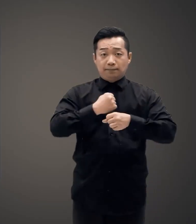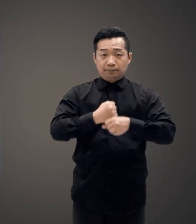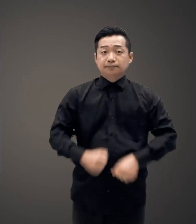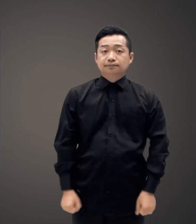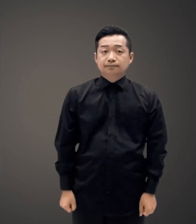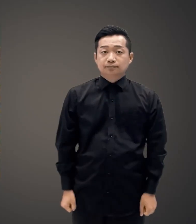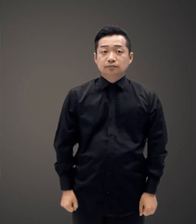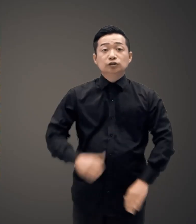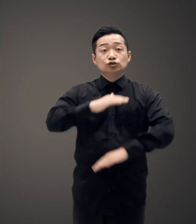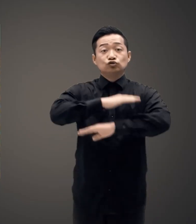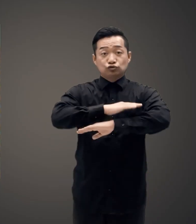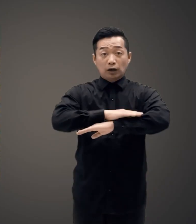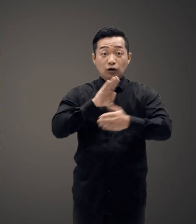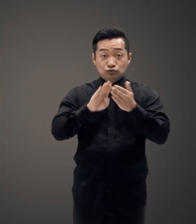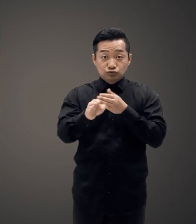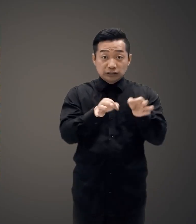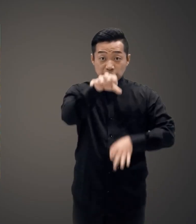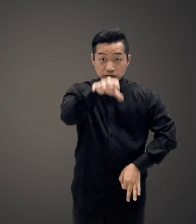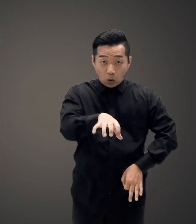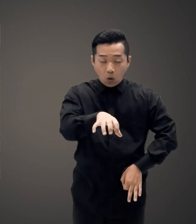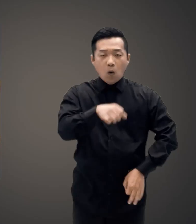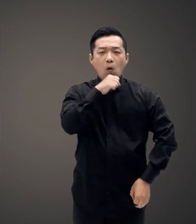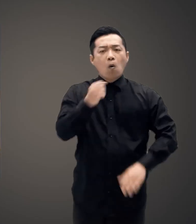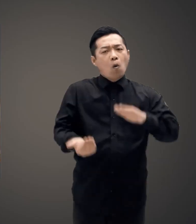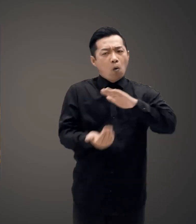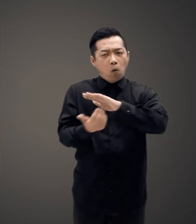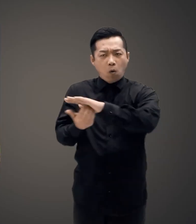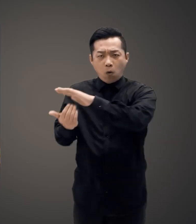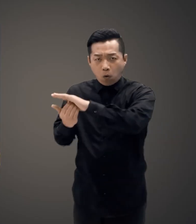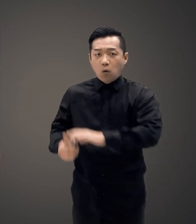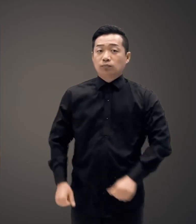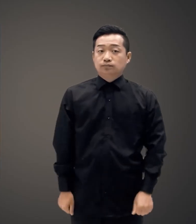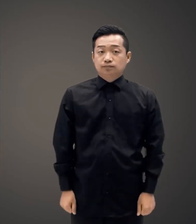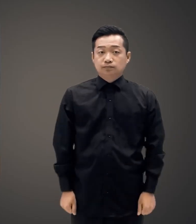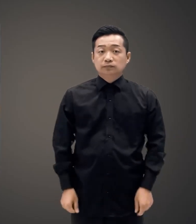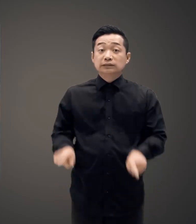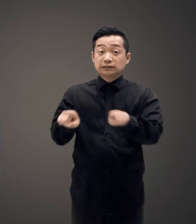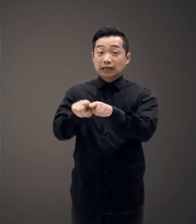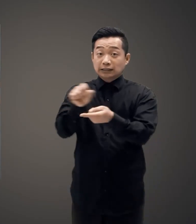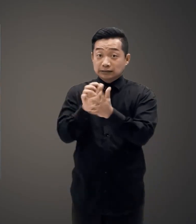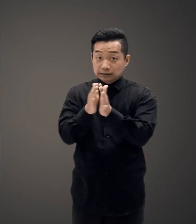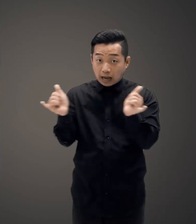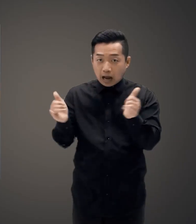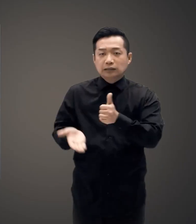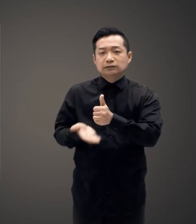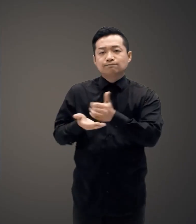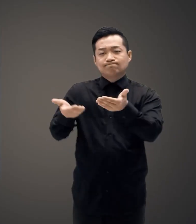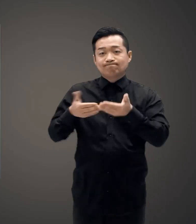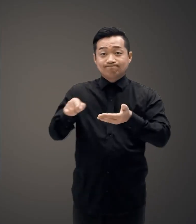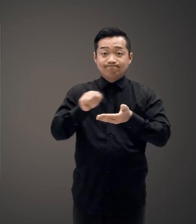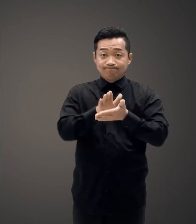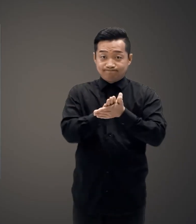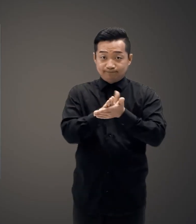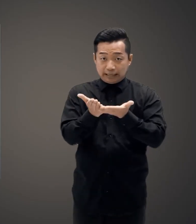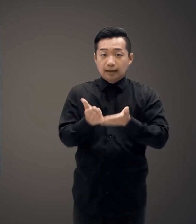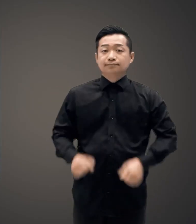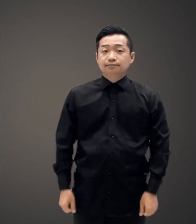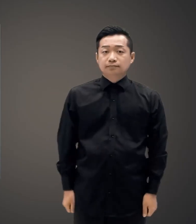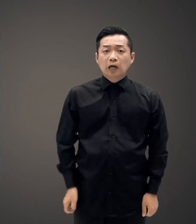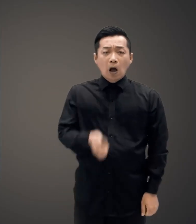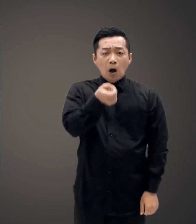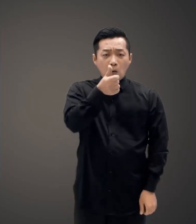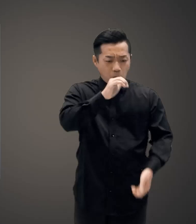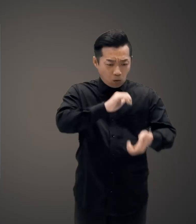작품입니다. 출간 후 주요 서점에서 만점에 가까운 리뷰들과 함께 동료 작가들에게도 극찬을 받은 이